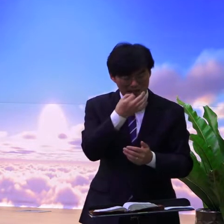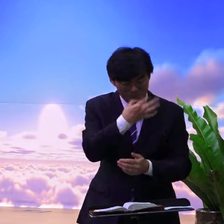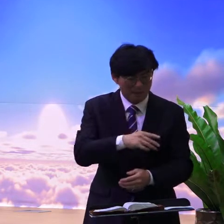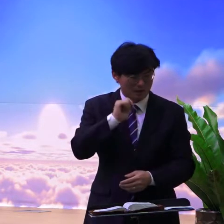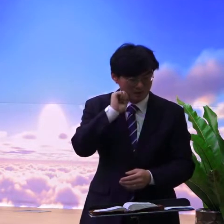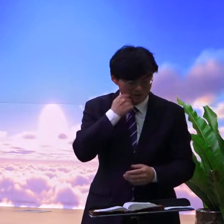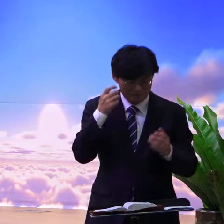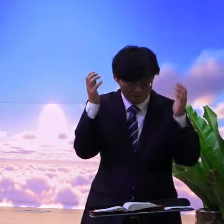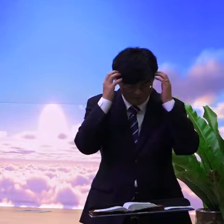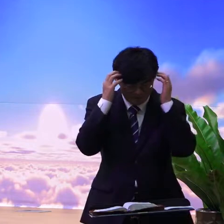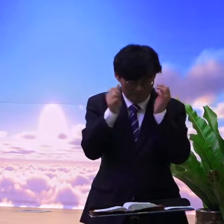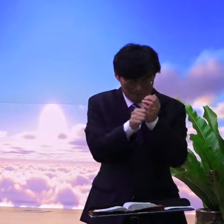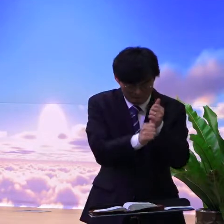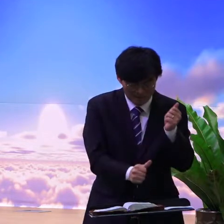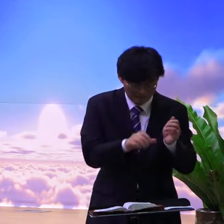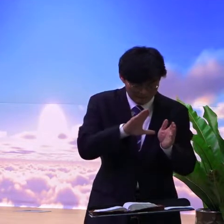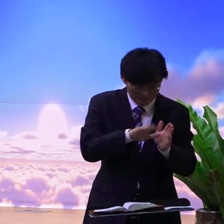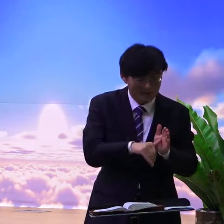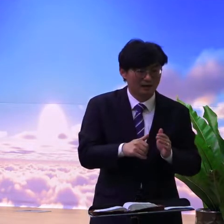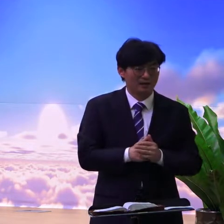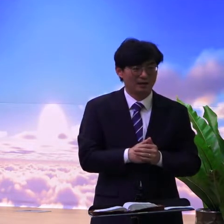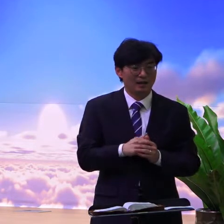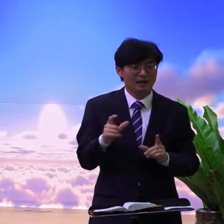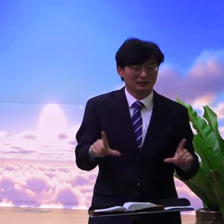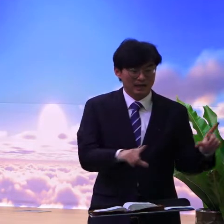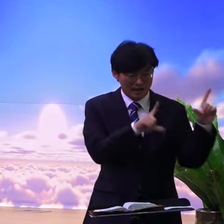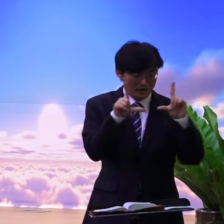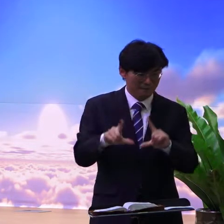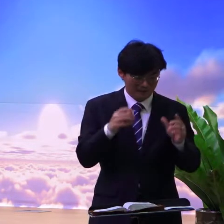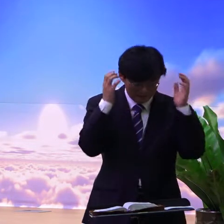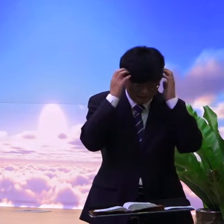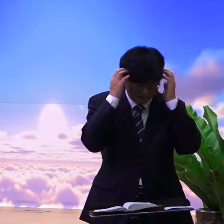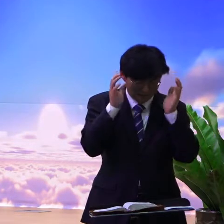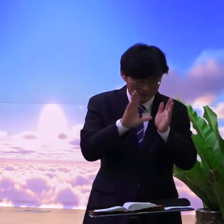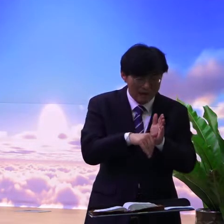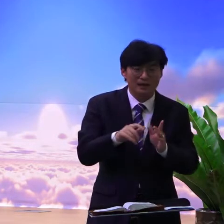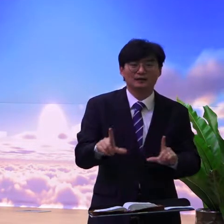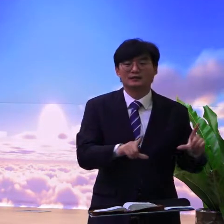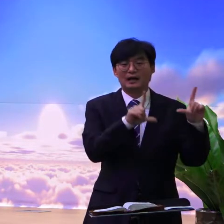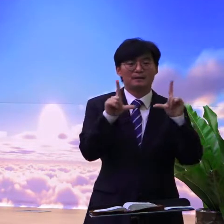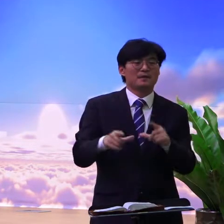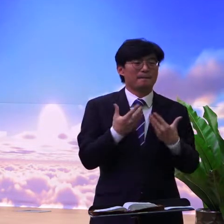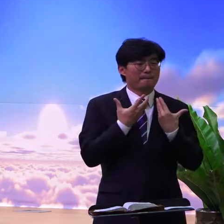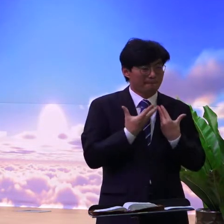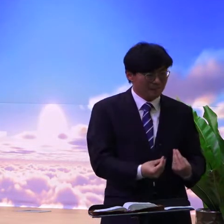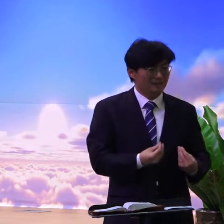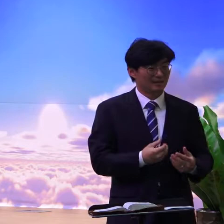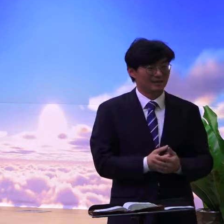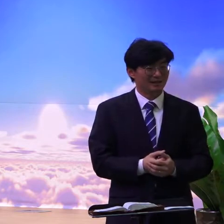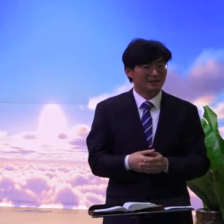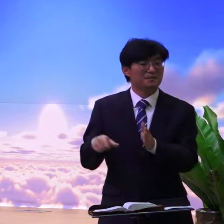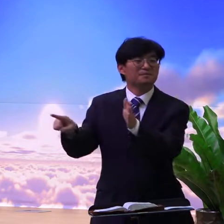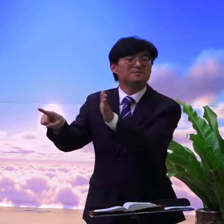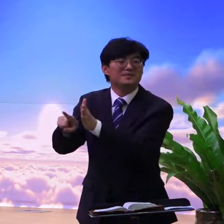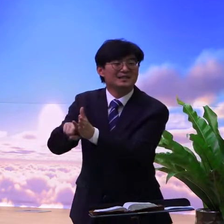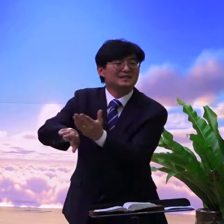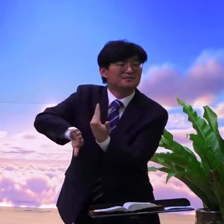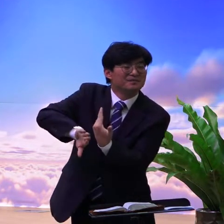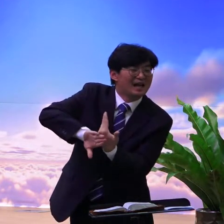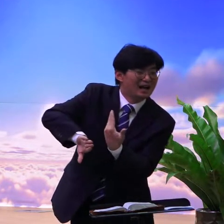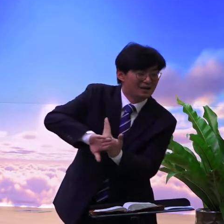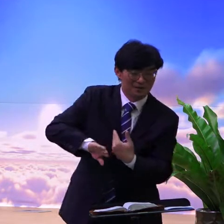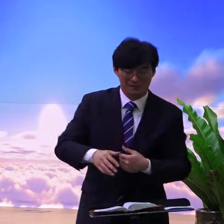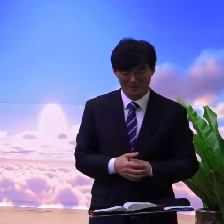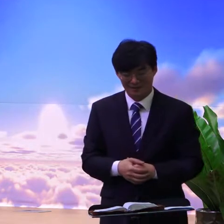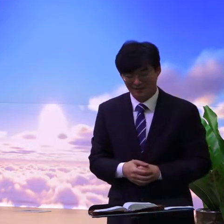여러분, 온 우주의 창조주이시고 만왕의 왕이신 하나님이 그 하나님이 내